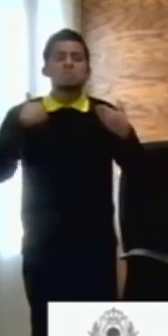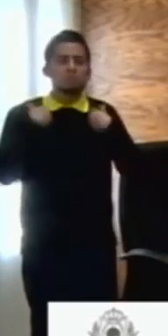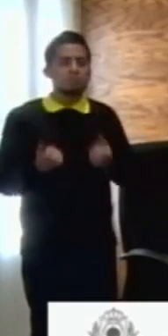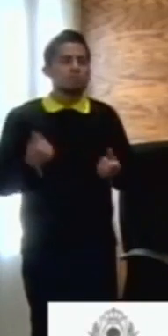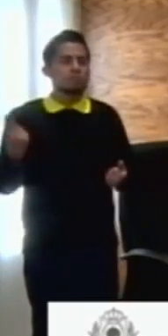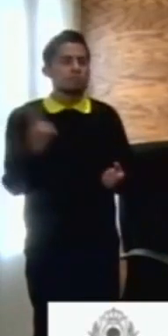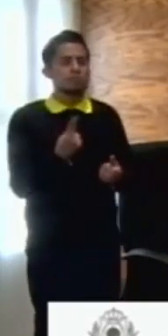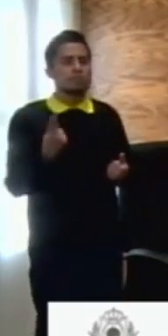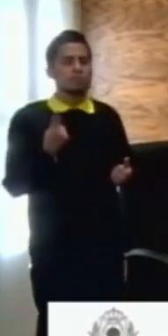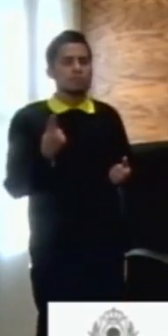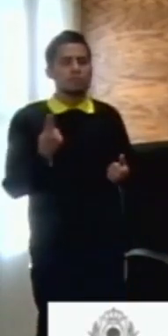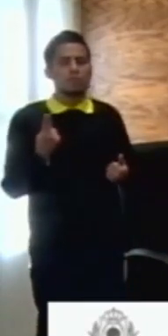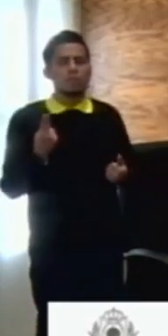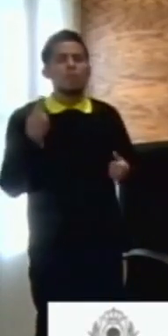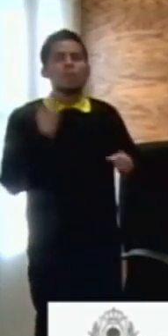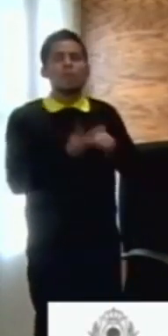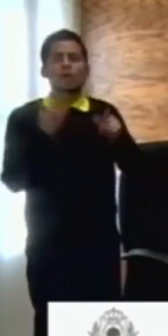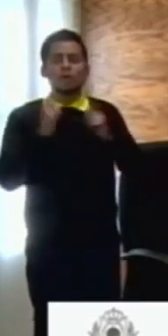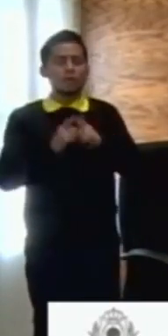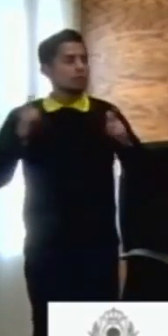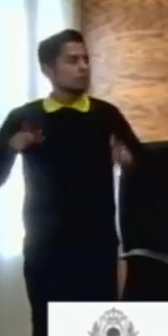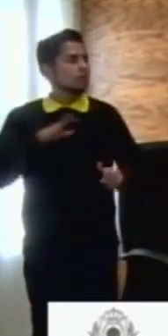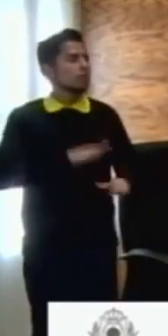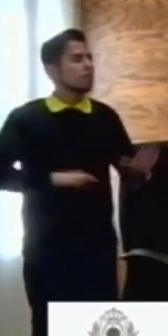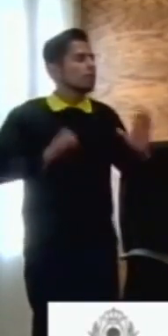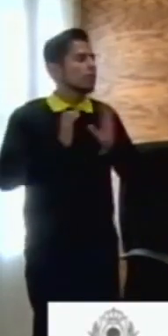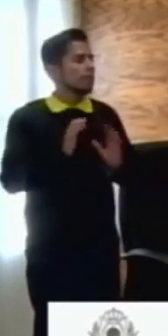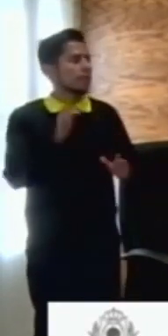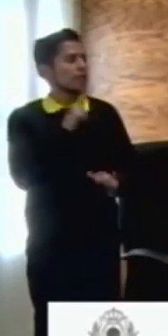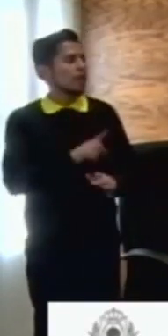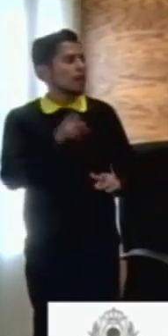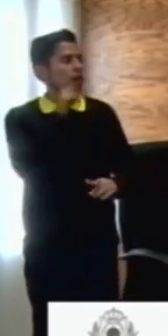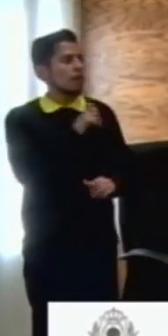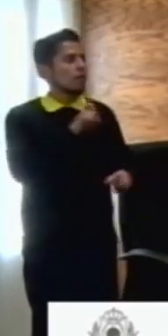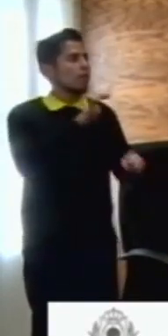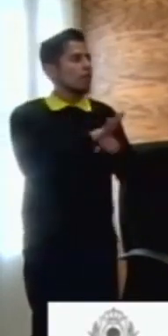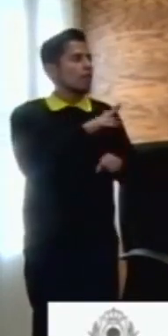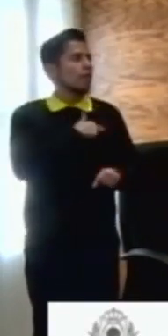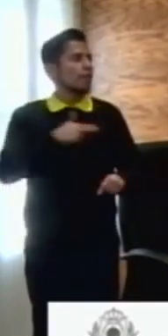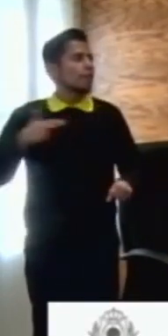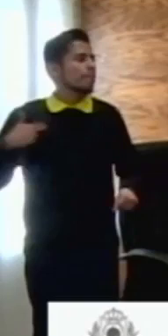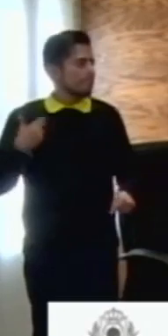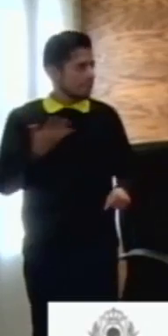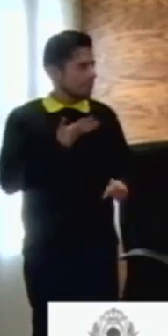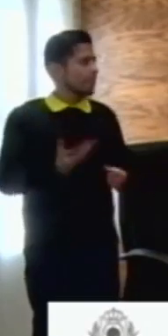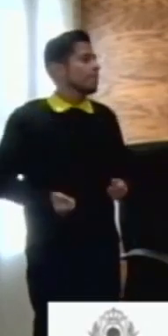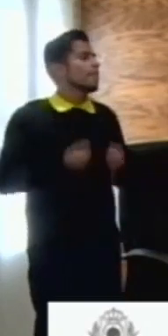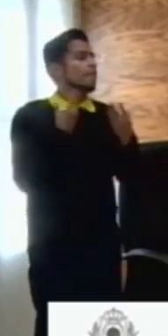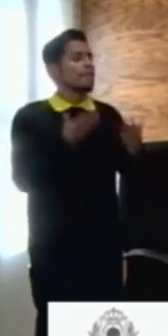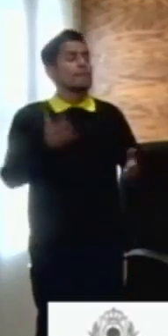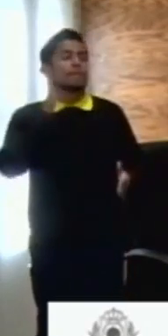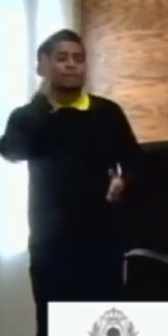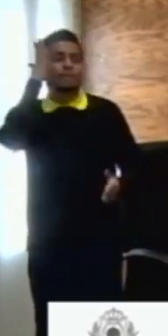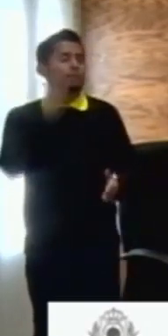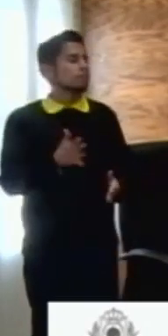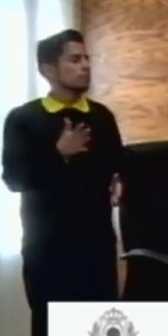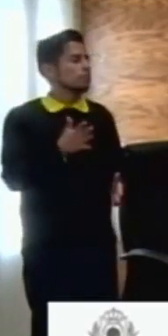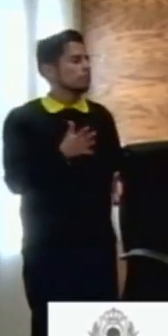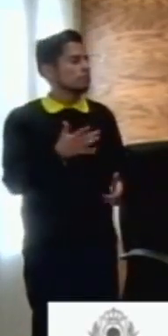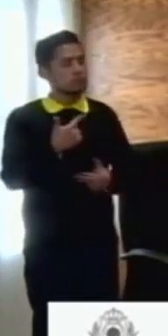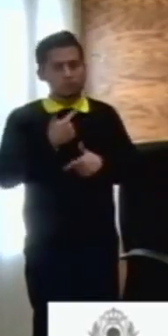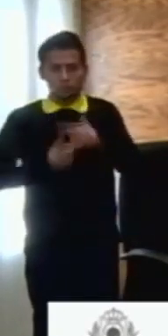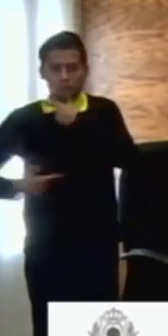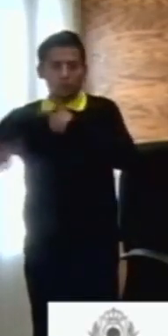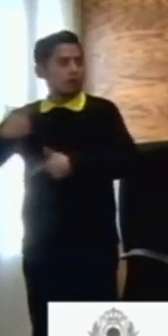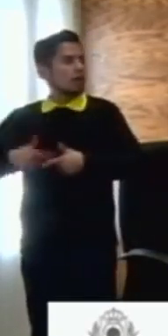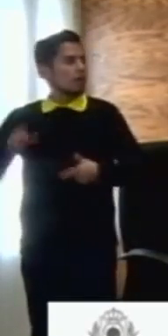la necesidad impostergable de cuidar mejor el recurso hidráulico con el que contamos démosle a las futuras generaciones la